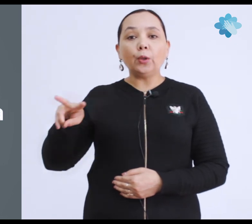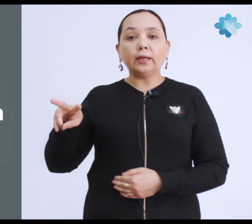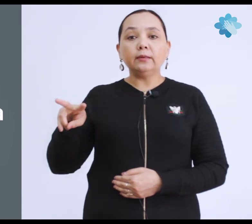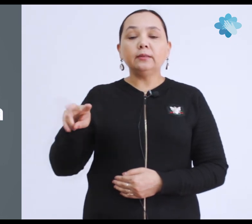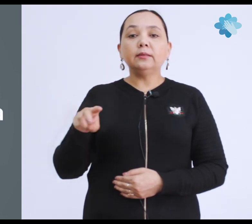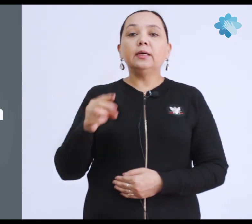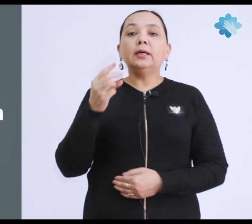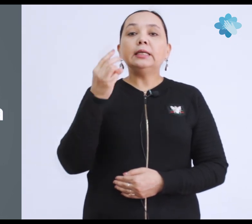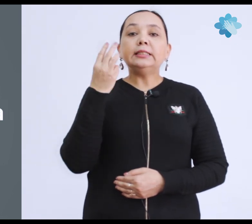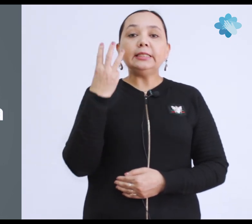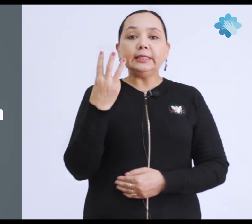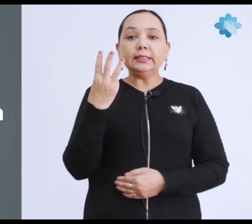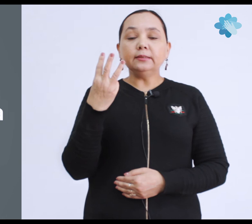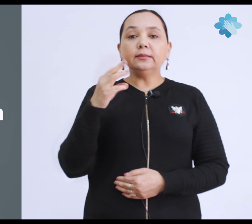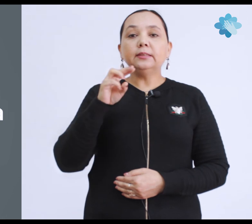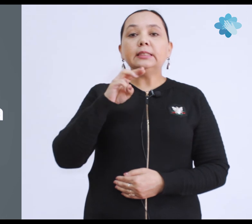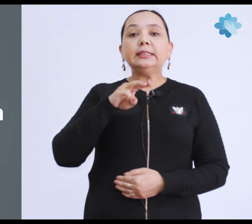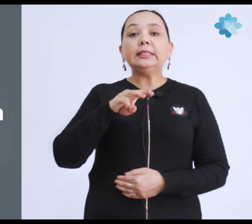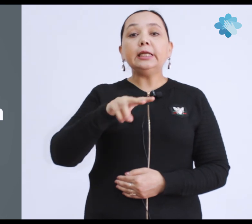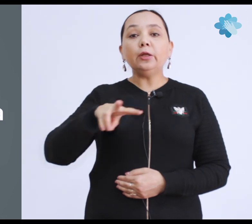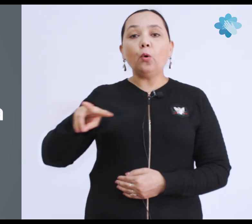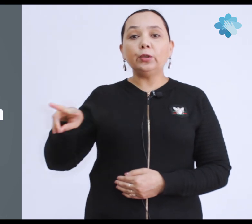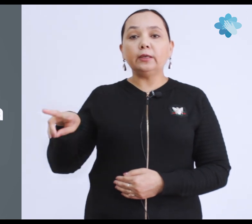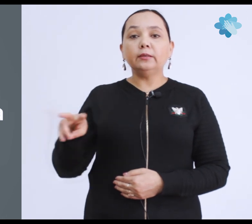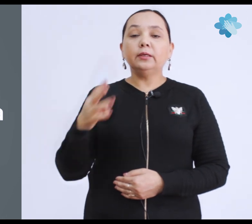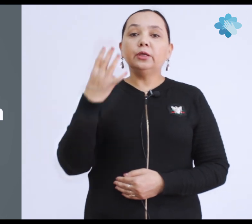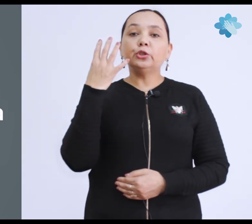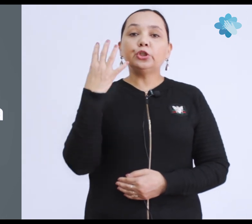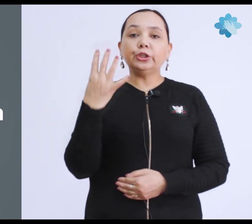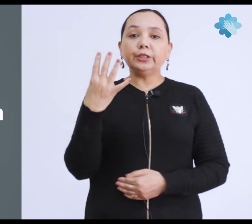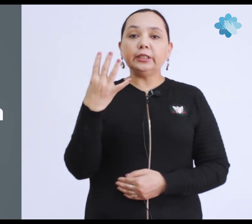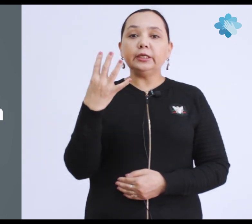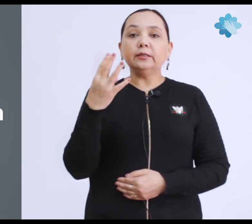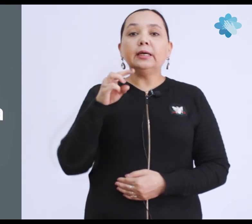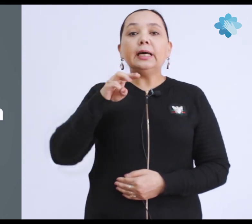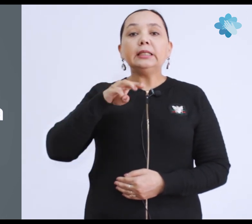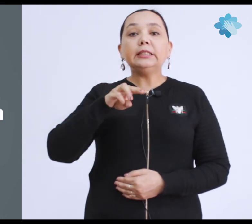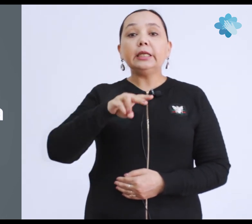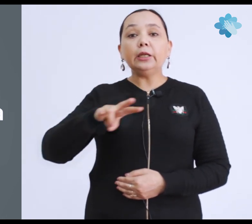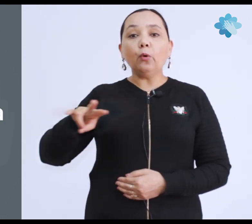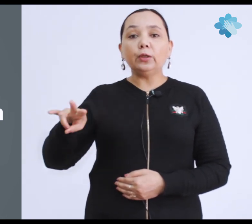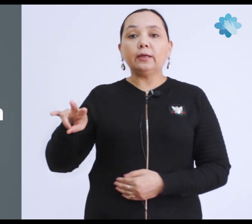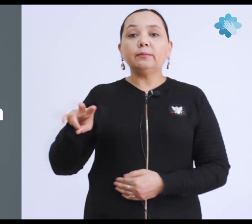2 триллиона, 3 триллиона, 4 триллиона,